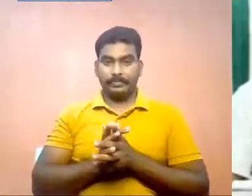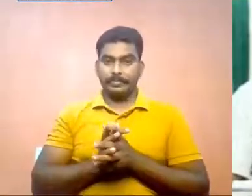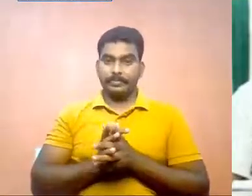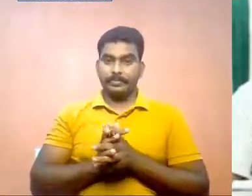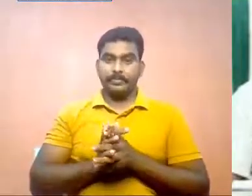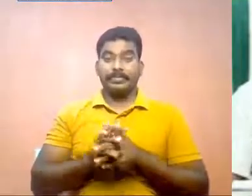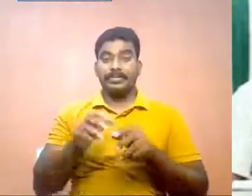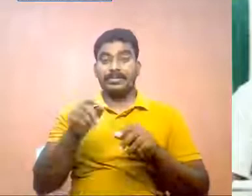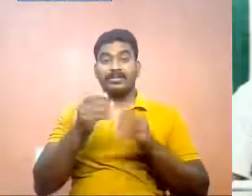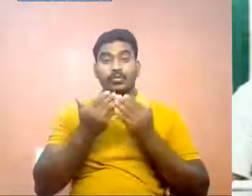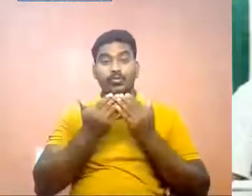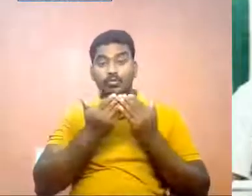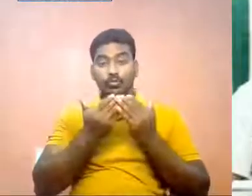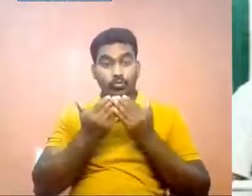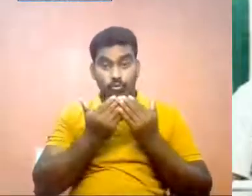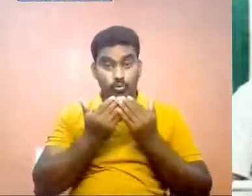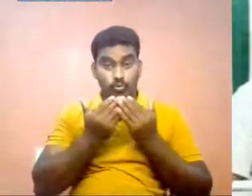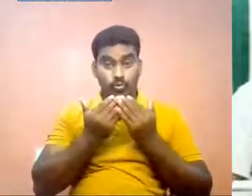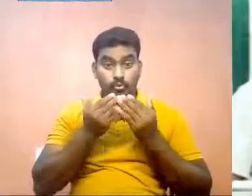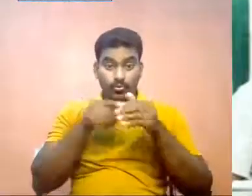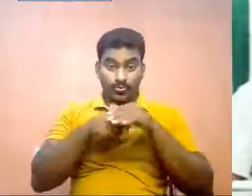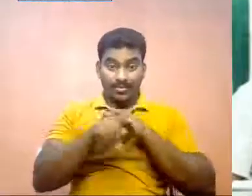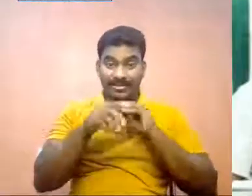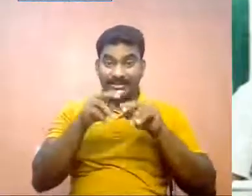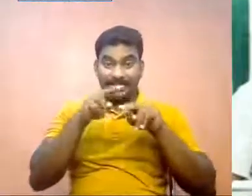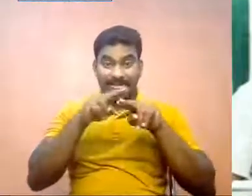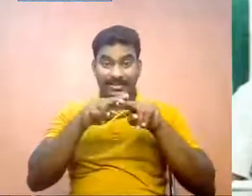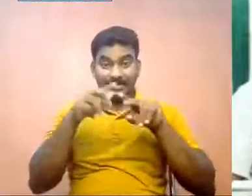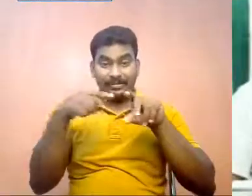വിവിധ വിദ്യാഭ്യാസ സ്ഥാപനങ്ങളിൽ അടക്കേണ്ട ഫീസ്